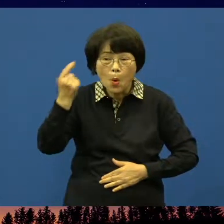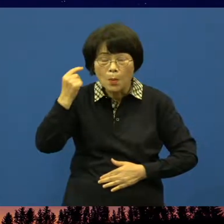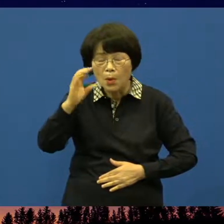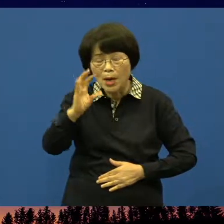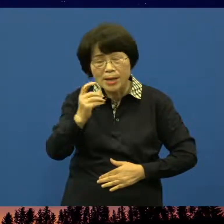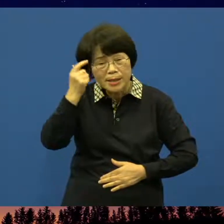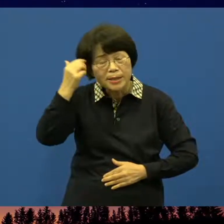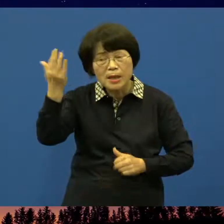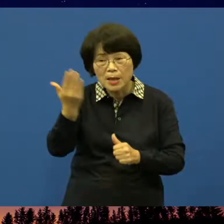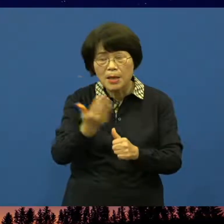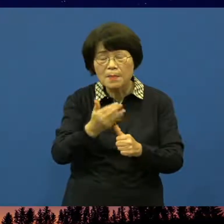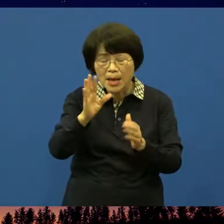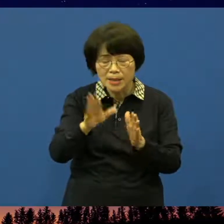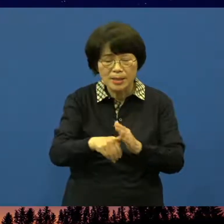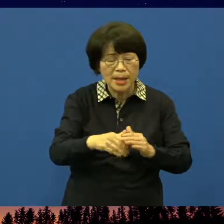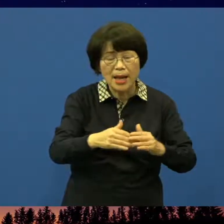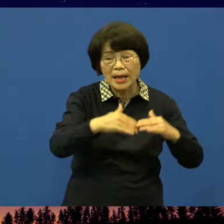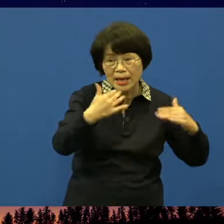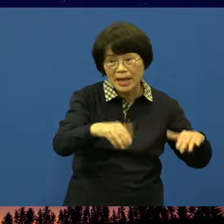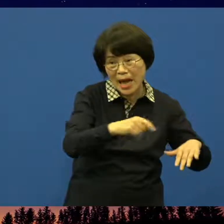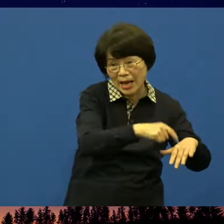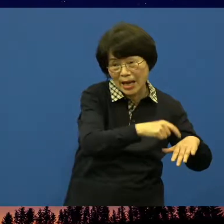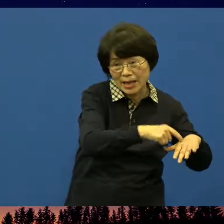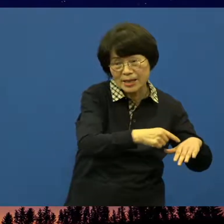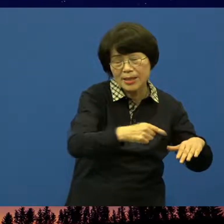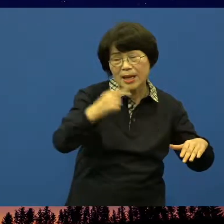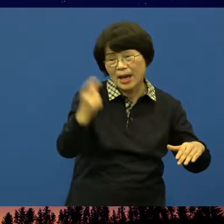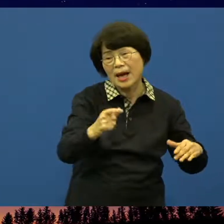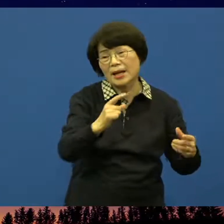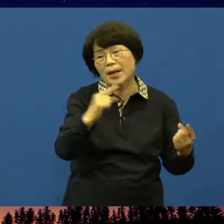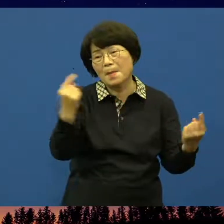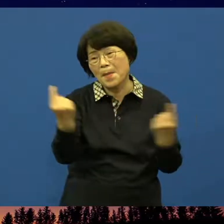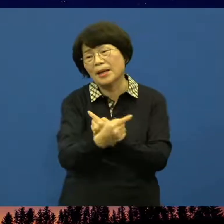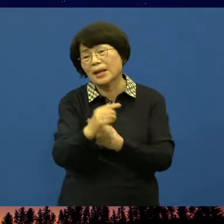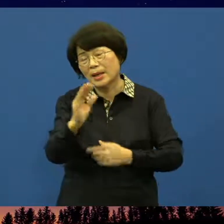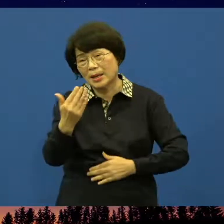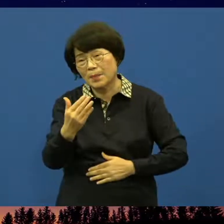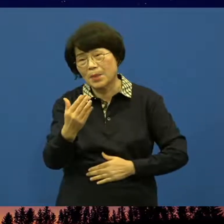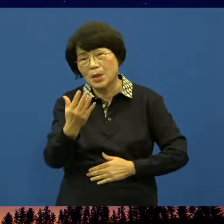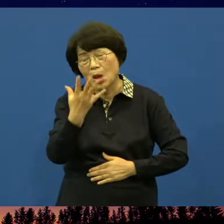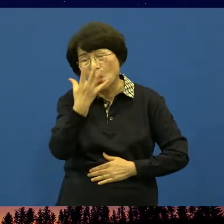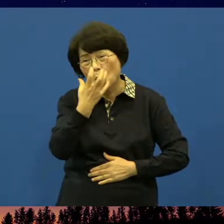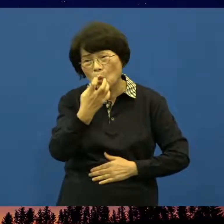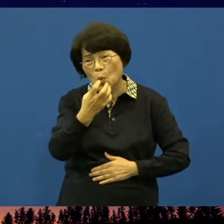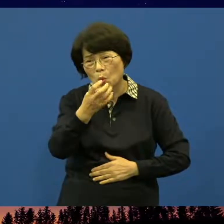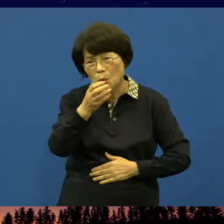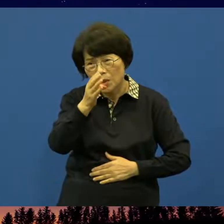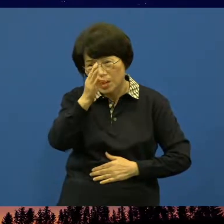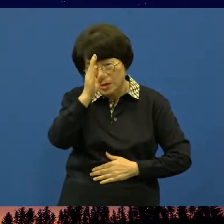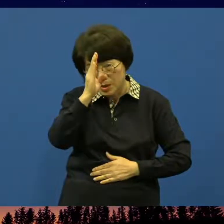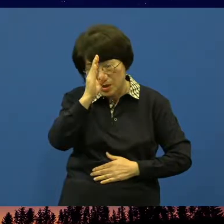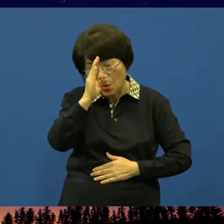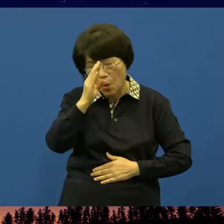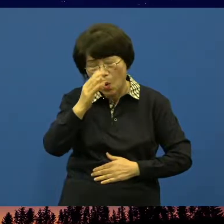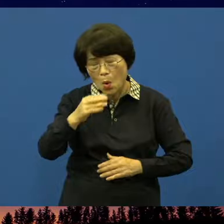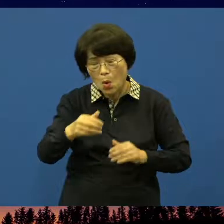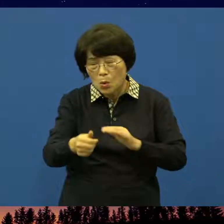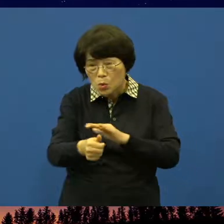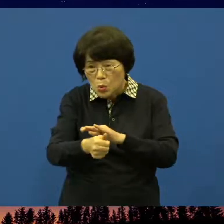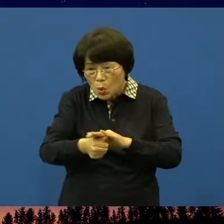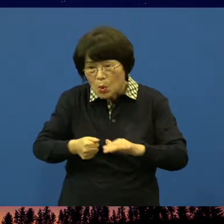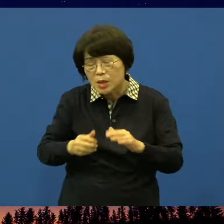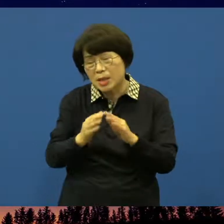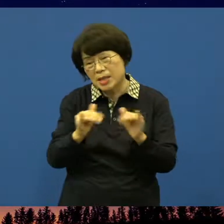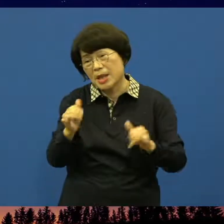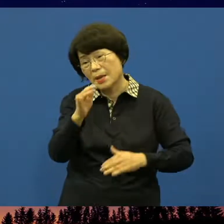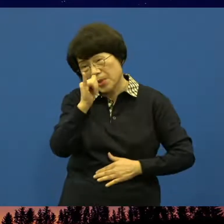때 그 약점이 강점이 되는 겁니다. 여러분, 우울증이고 소극적인 사람들이 있어요. 여러분, 역사에 이